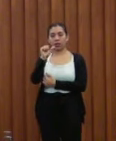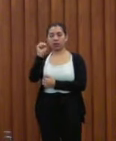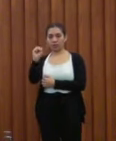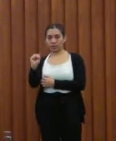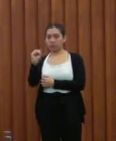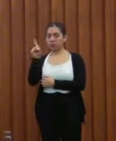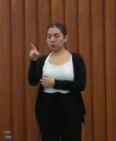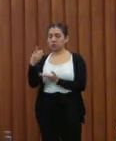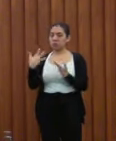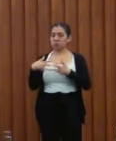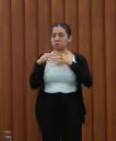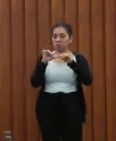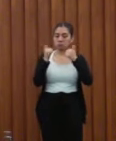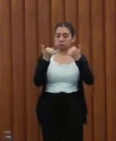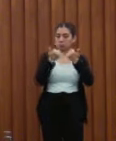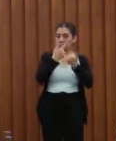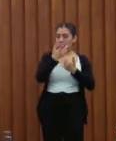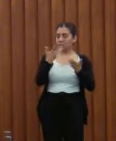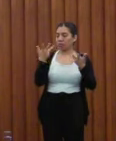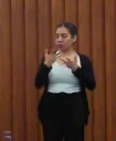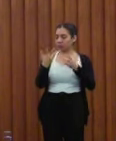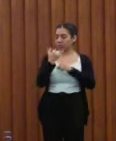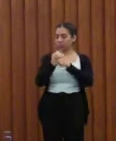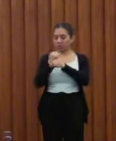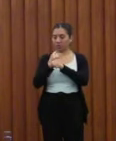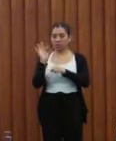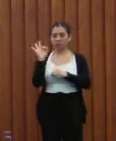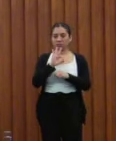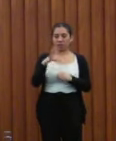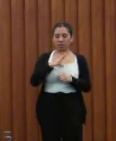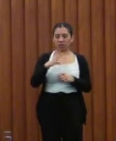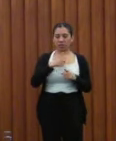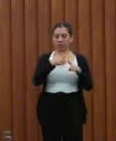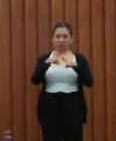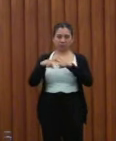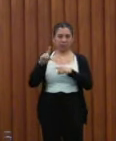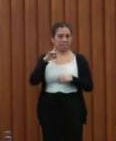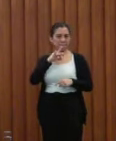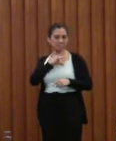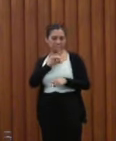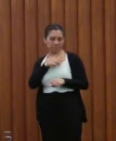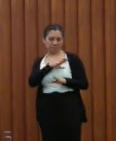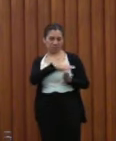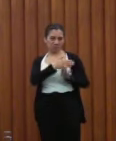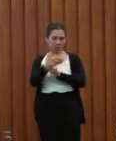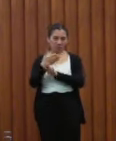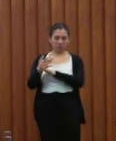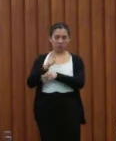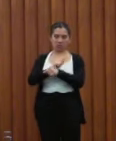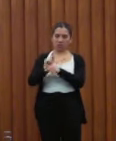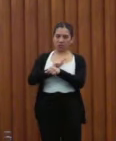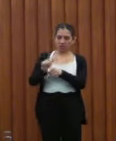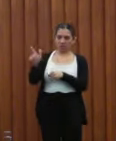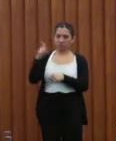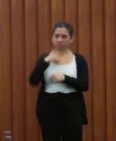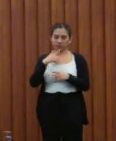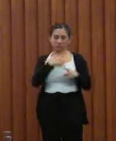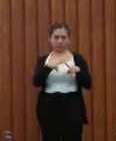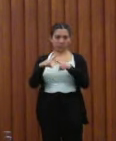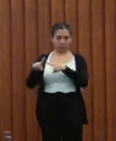civil, que da cuenta de lo lacerante de la homofobia, transfobia, bifobia, que daña significativamente los proyectos de vida de